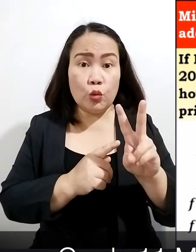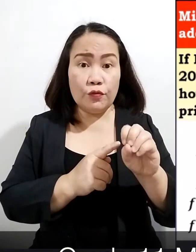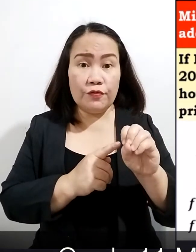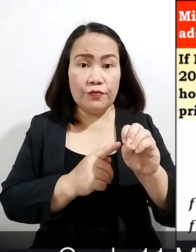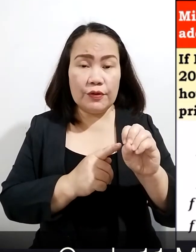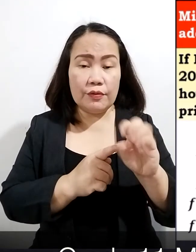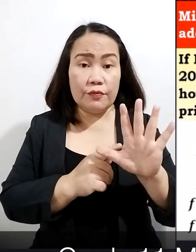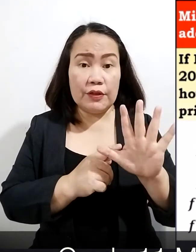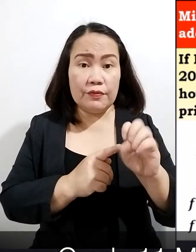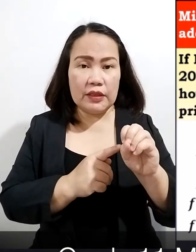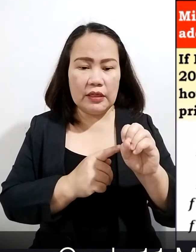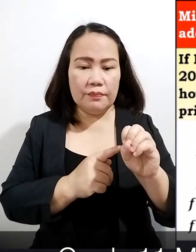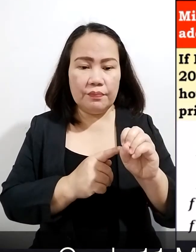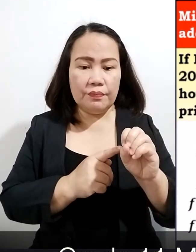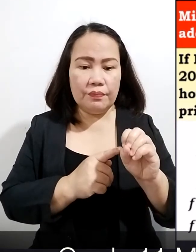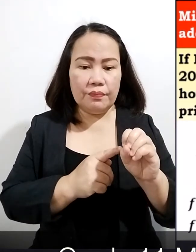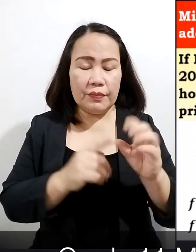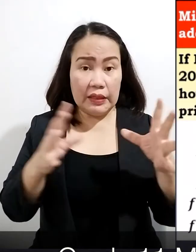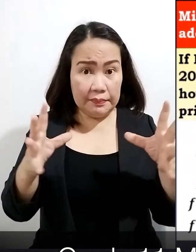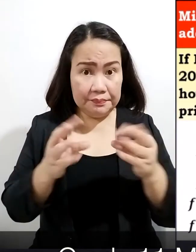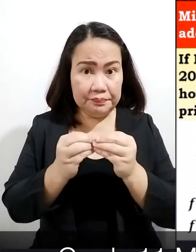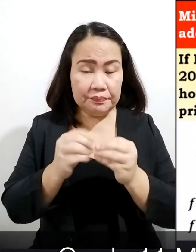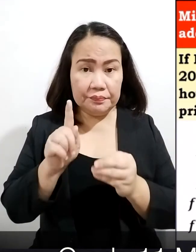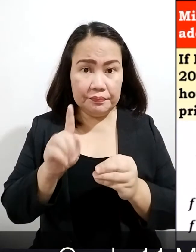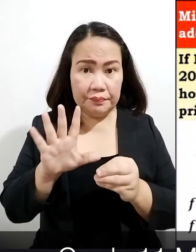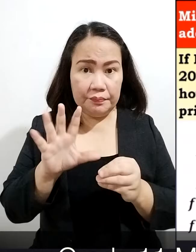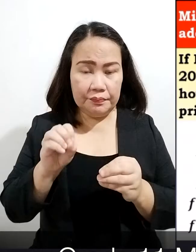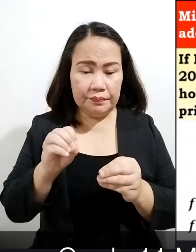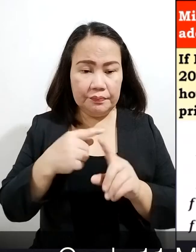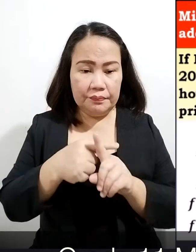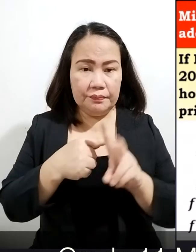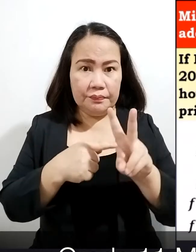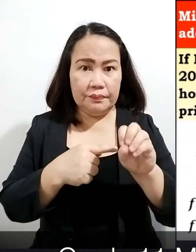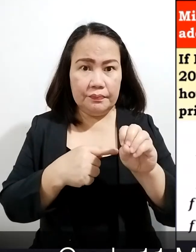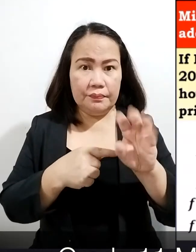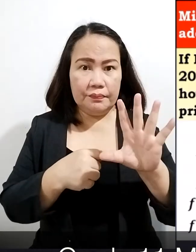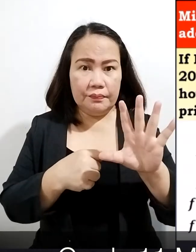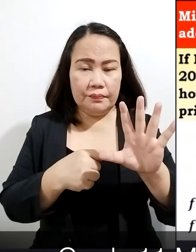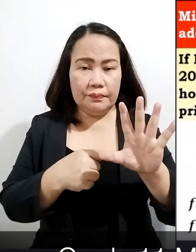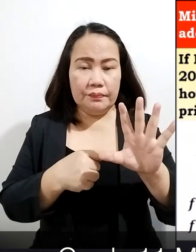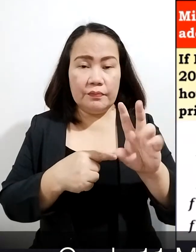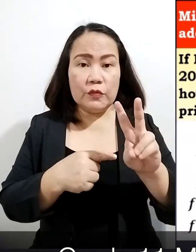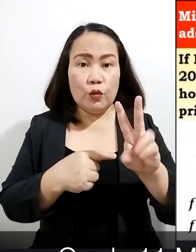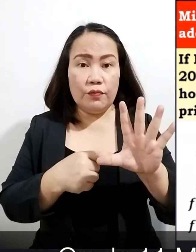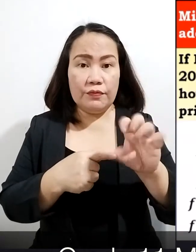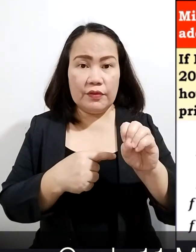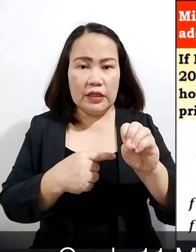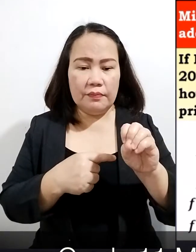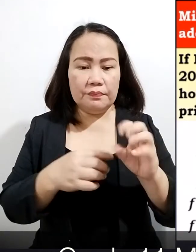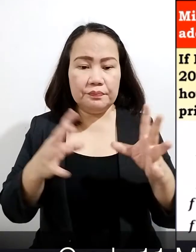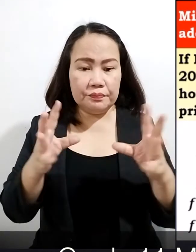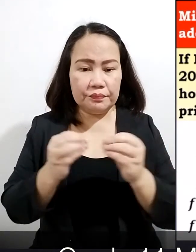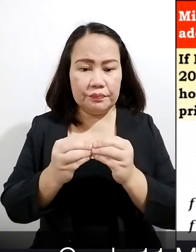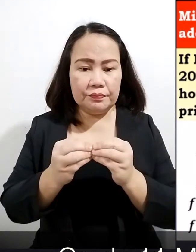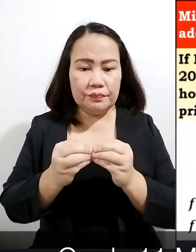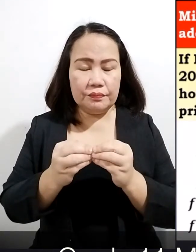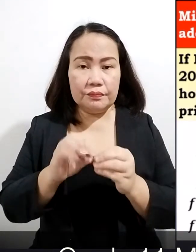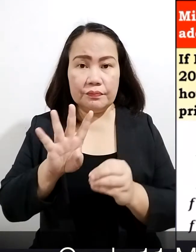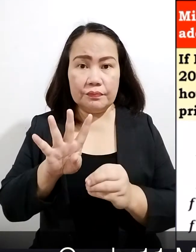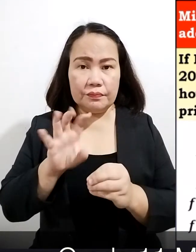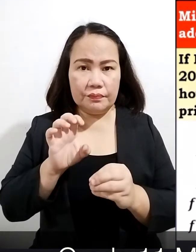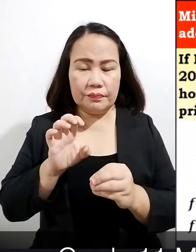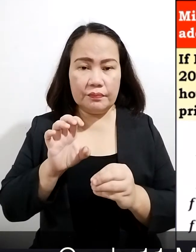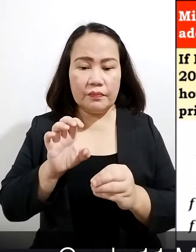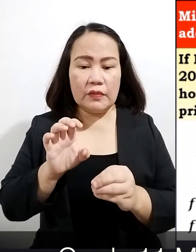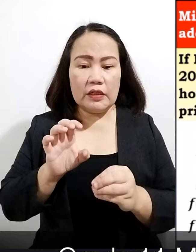last, kuhanin natin yung sum. So, 150 plus 250, that is 400 pesos. Ibig sabihin,